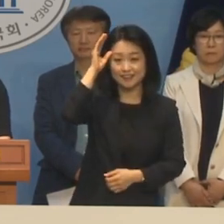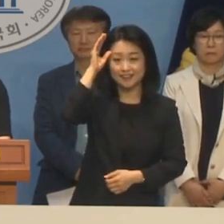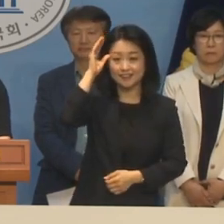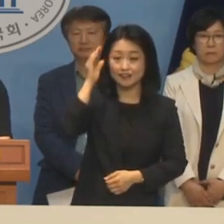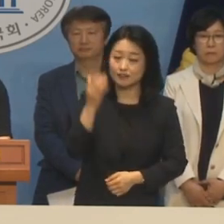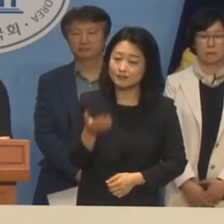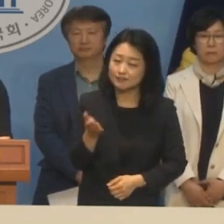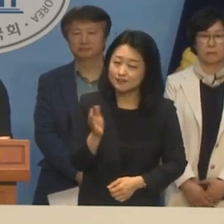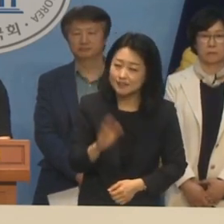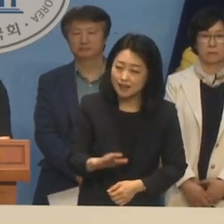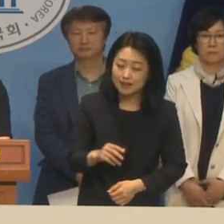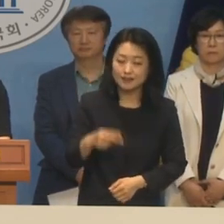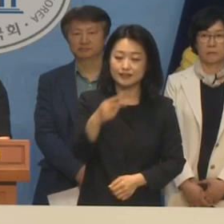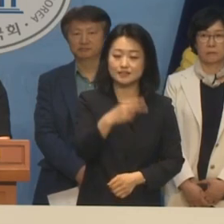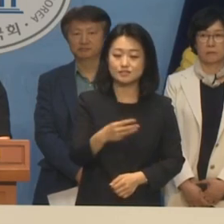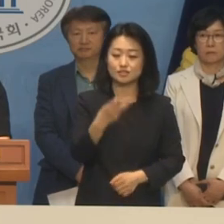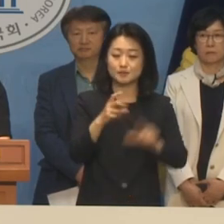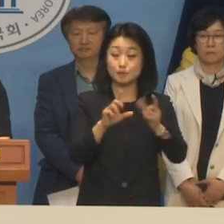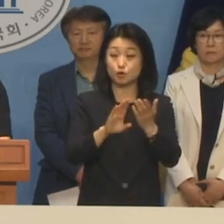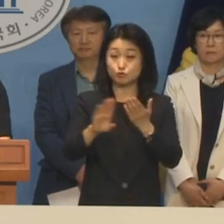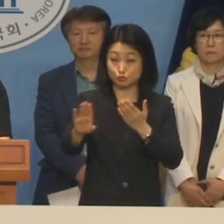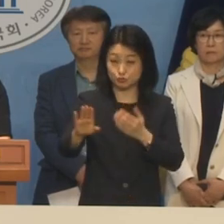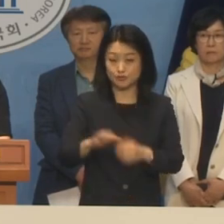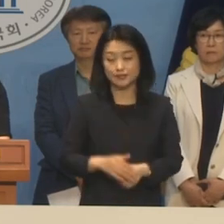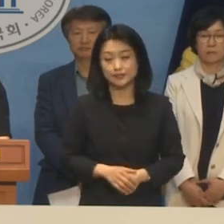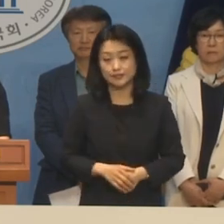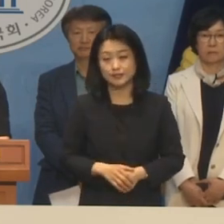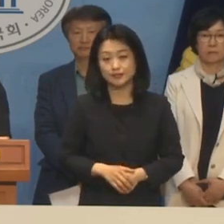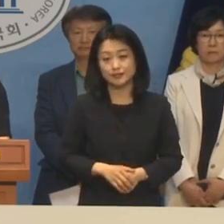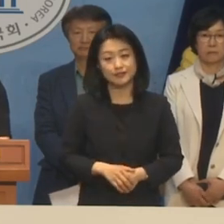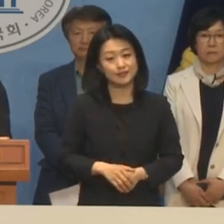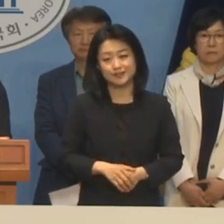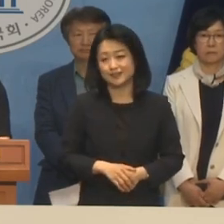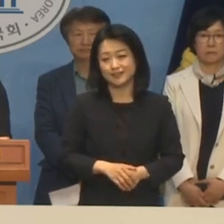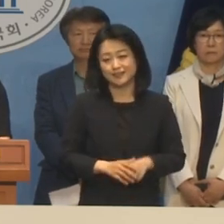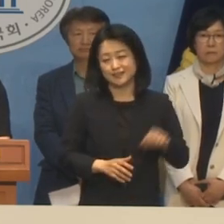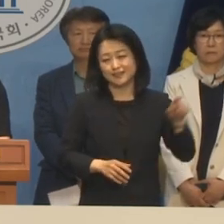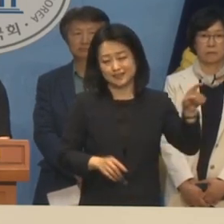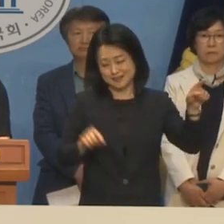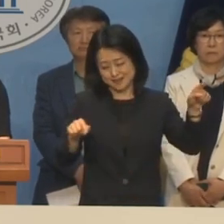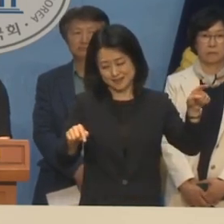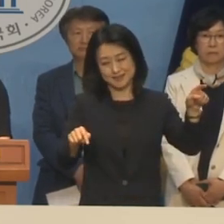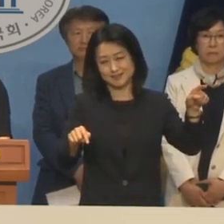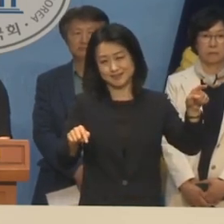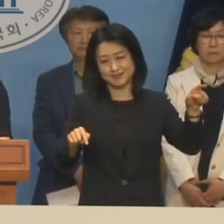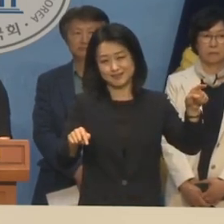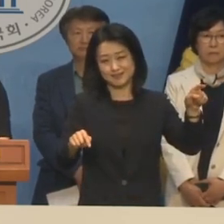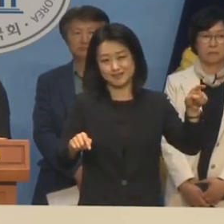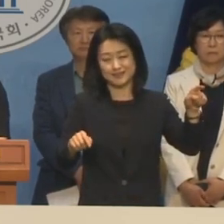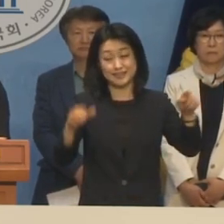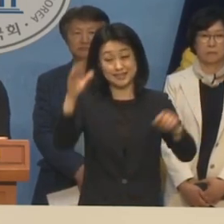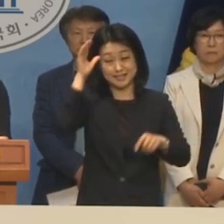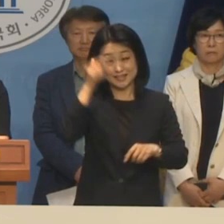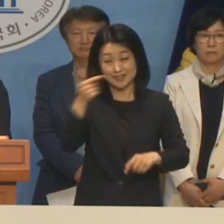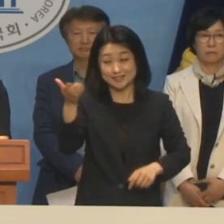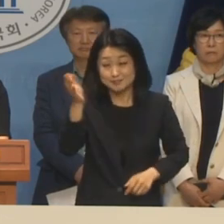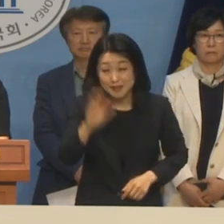그런데 2013년 이후 지금까지 수많은 점주님들이 이러한 기대에도 불구하고